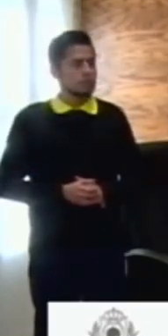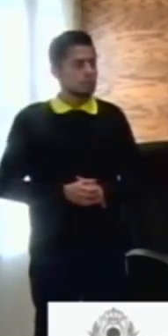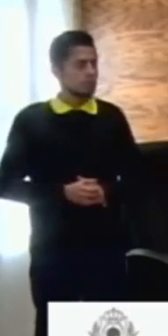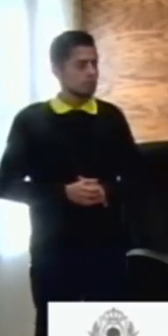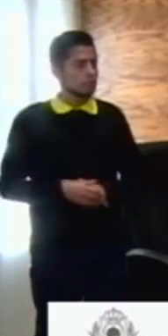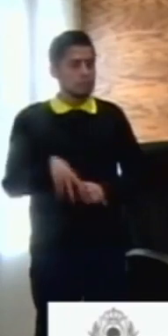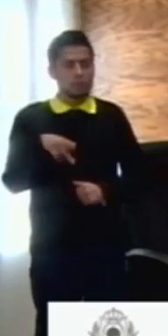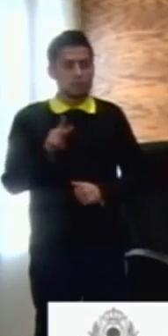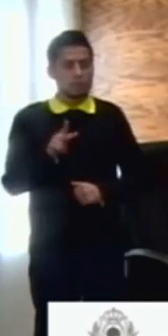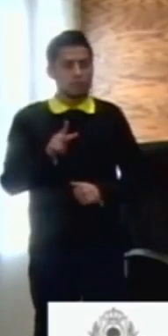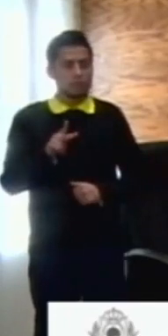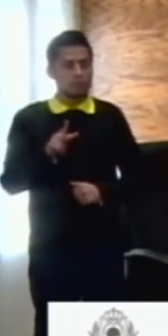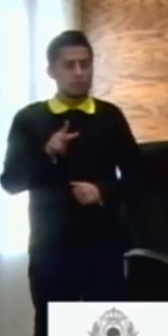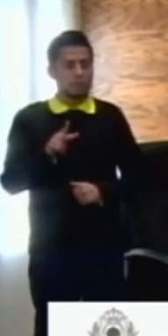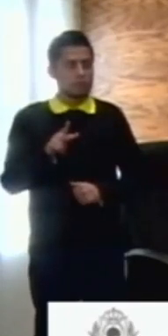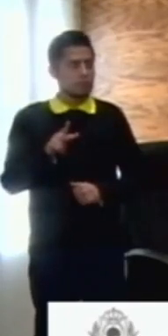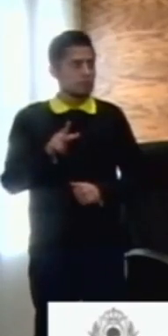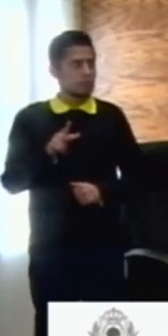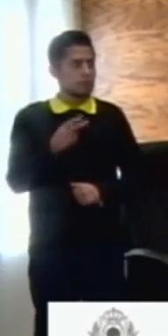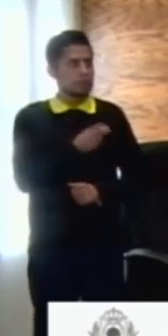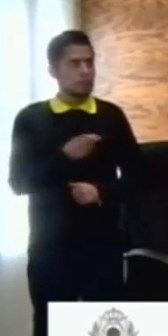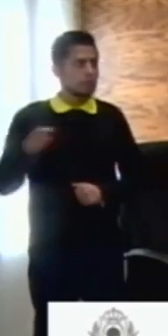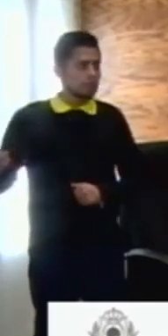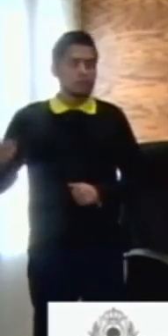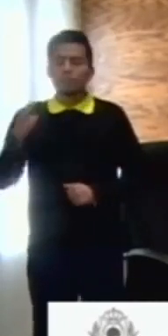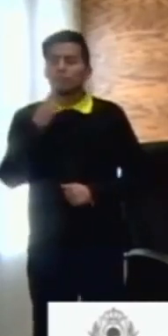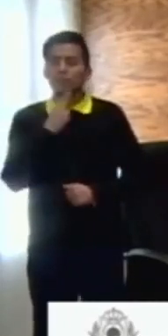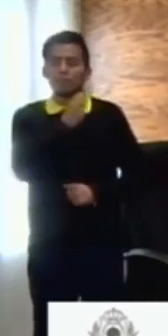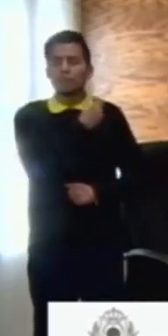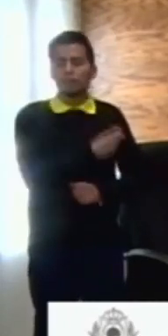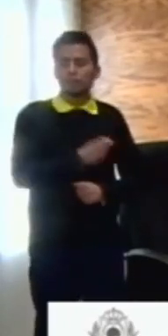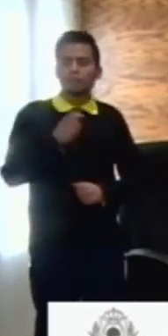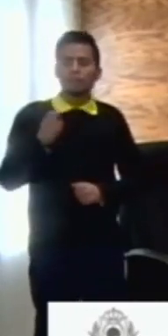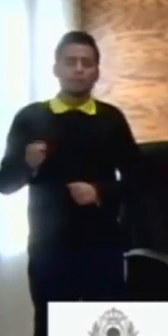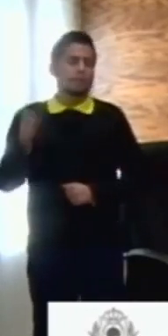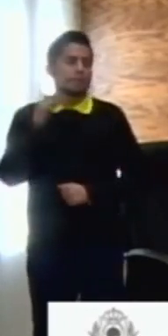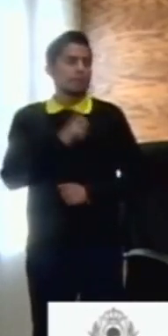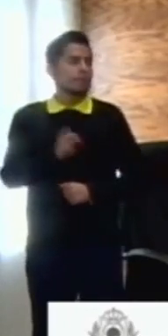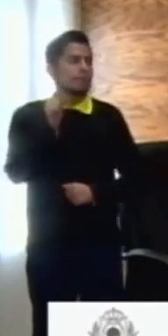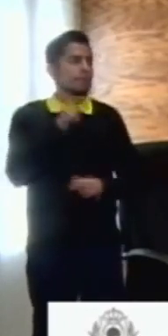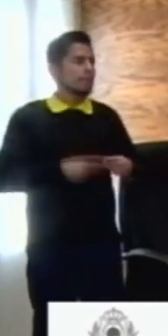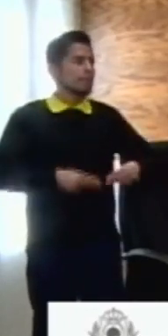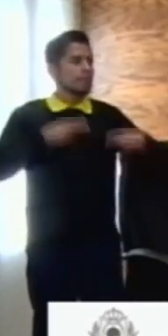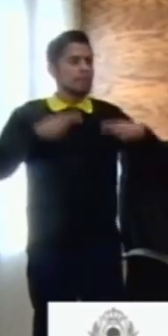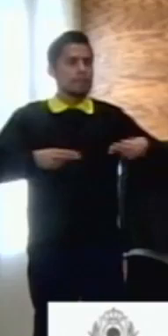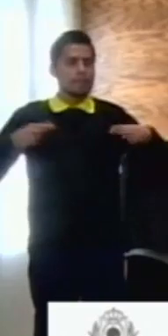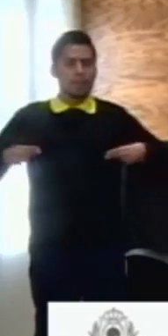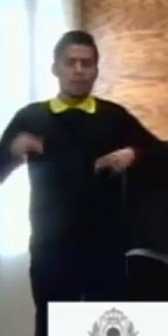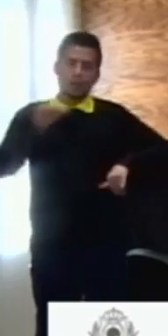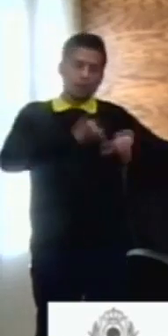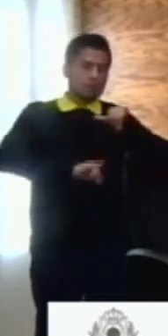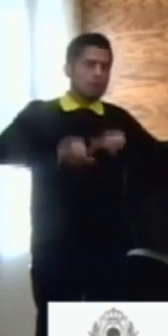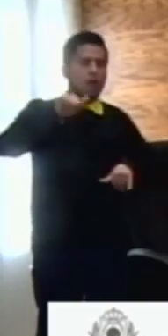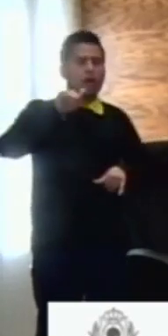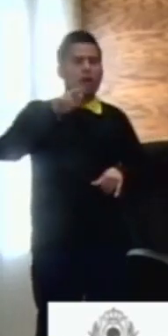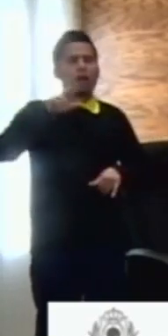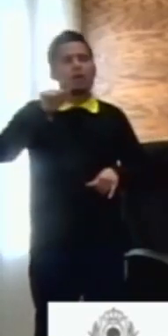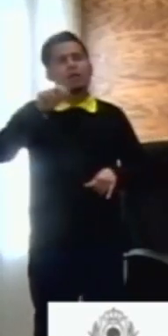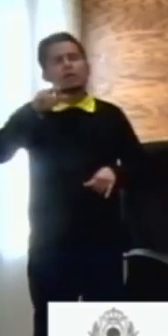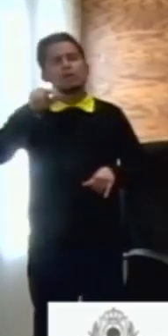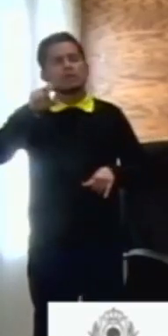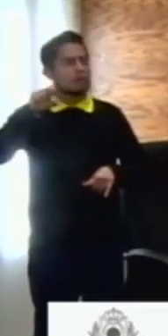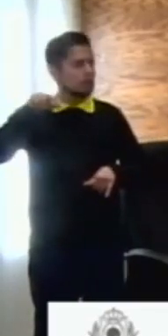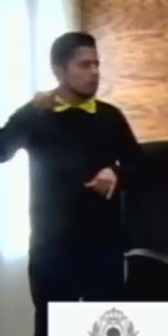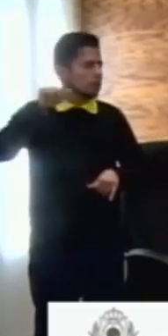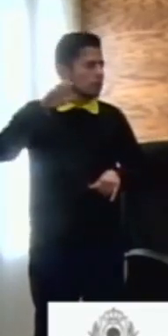sin embargo con este uso de esta agua los niveles de Arsénico y lo comentaba ahorita con los medios de comunicación